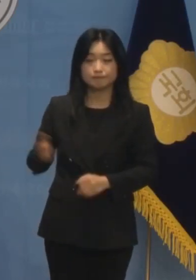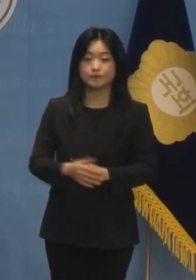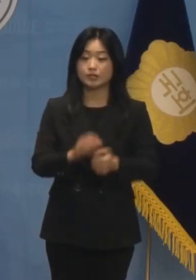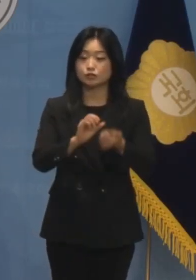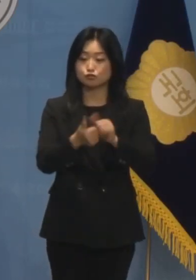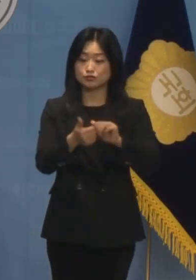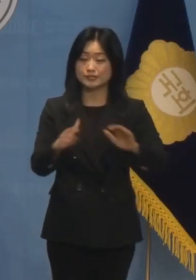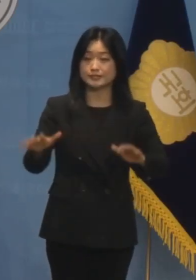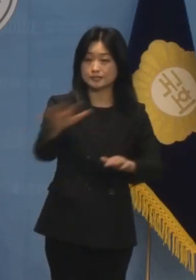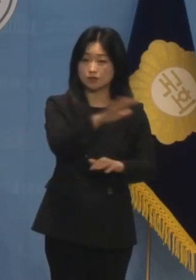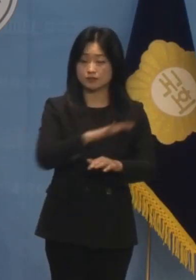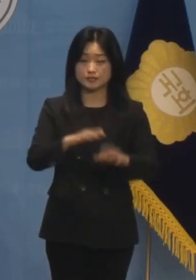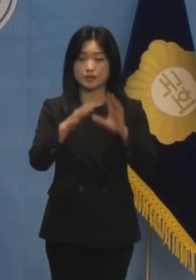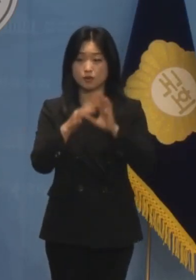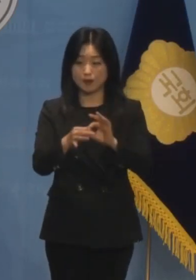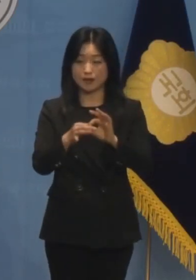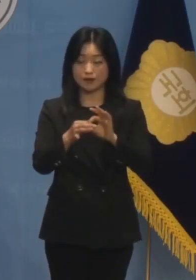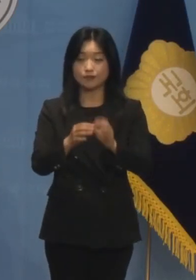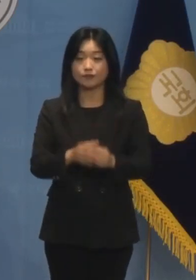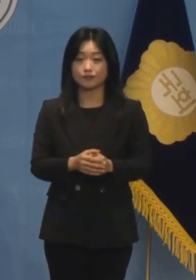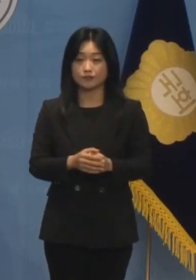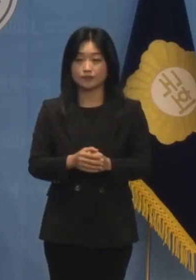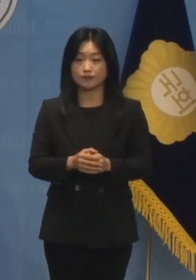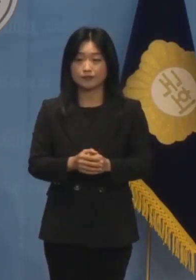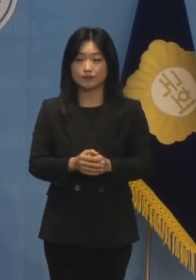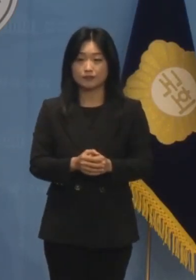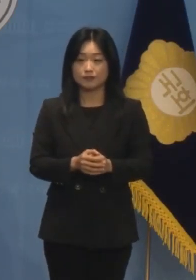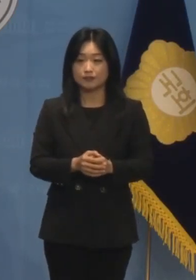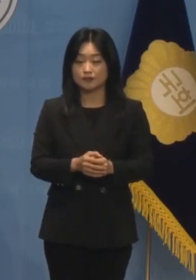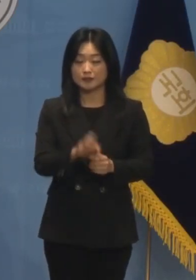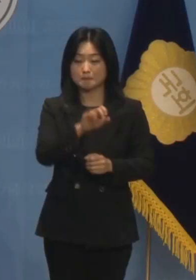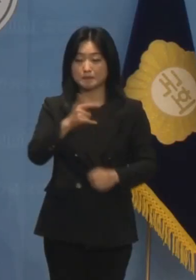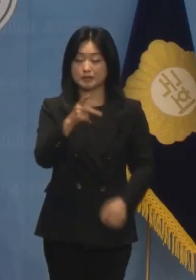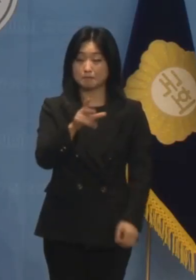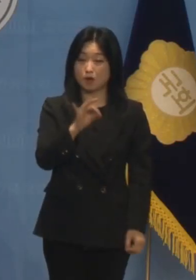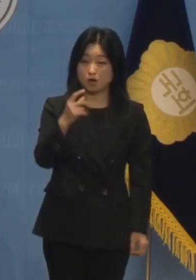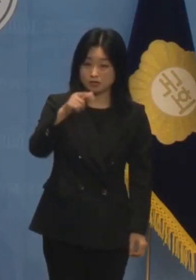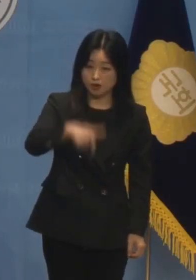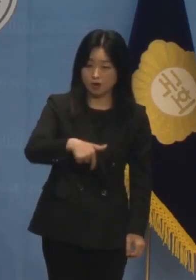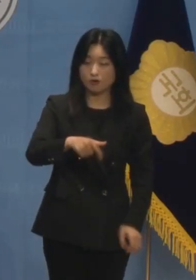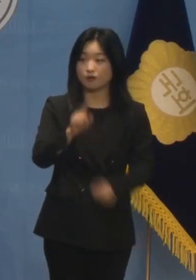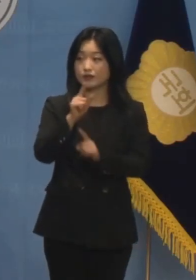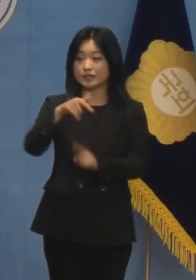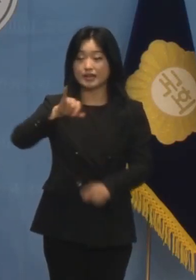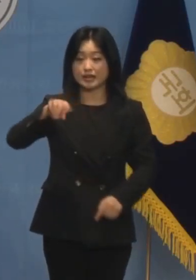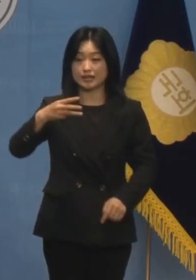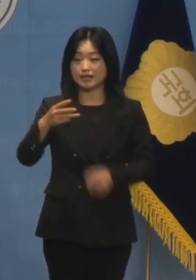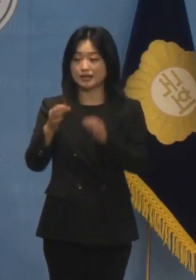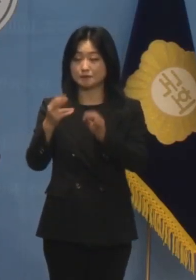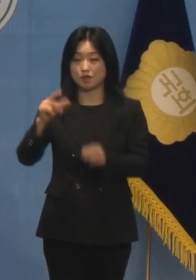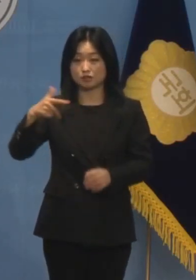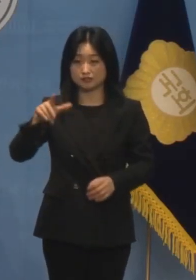주식시장 활성화 TF위원 민병덕, 이강일, 김현정 일동.